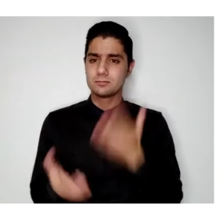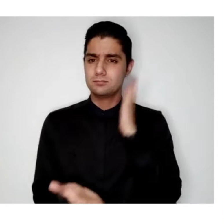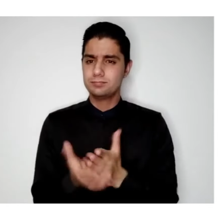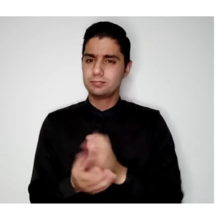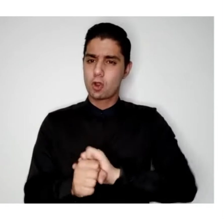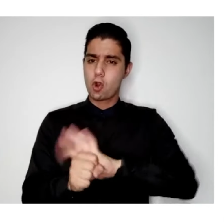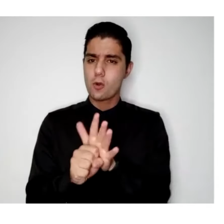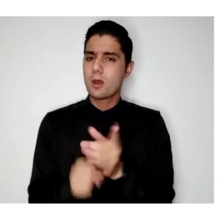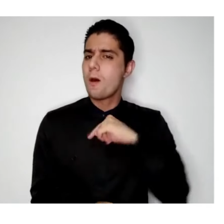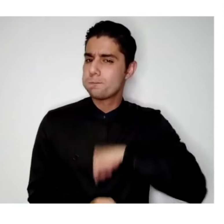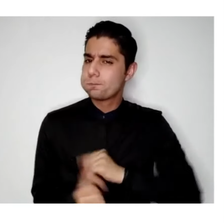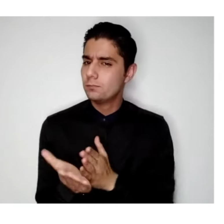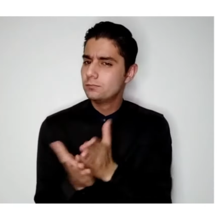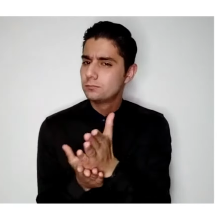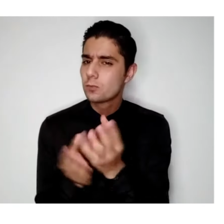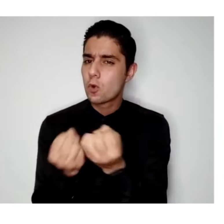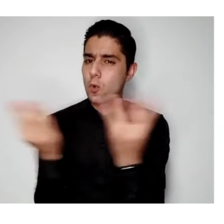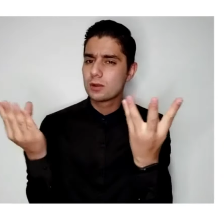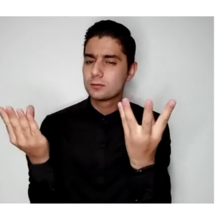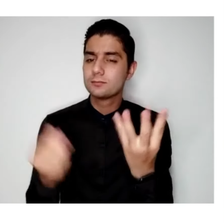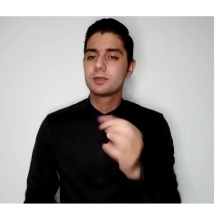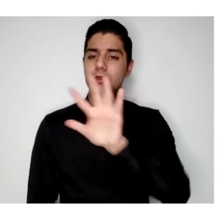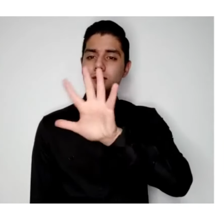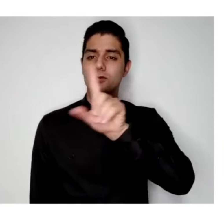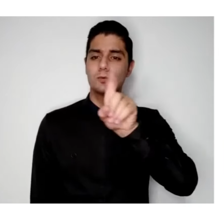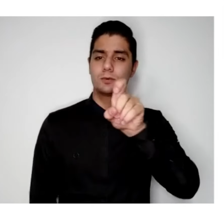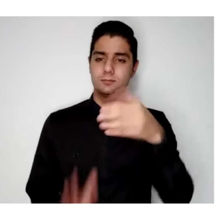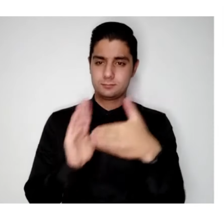Número de casos activos.